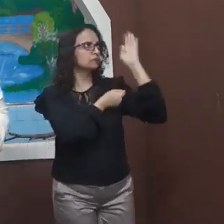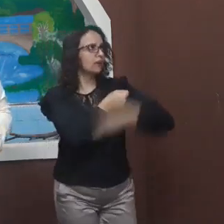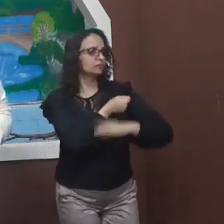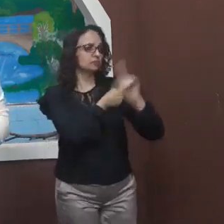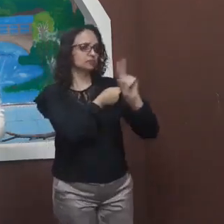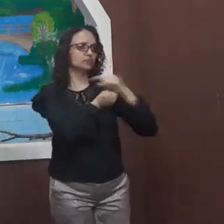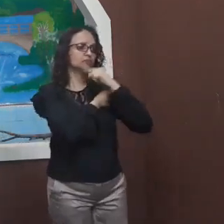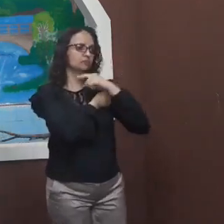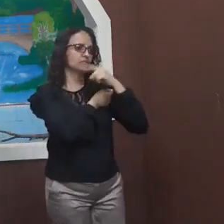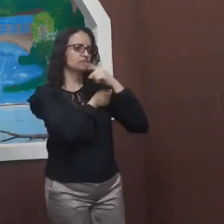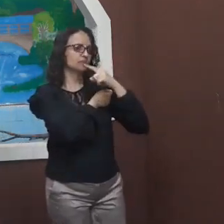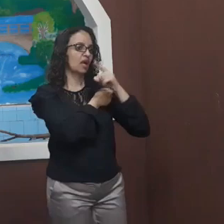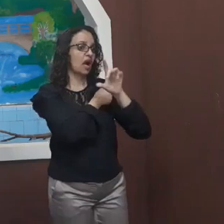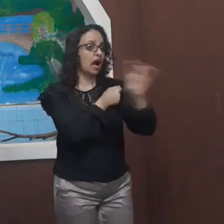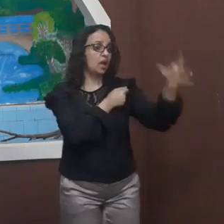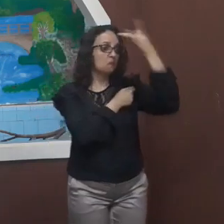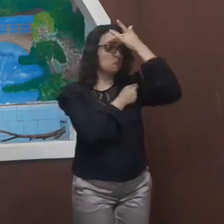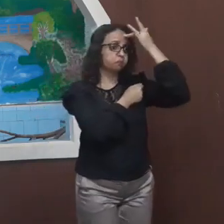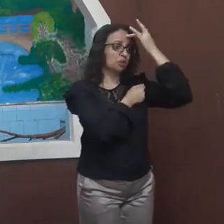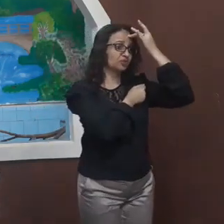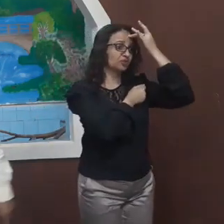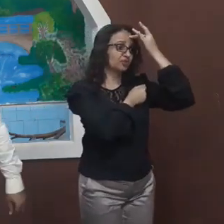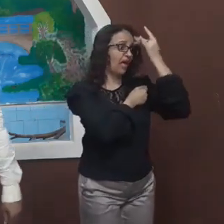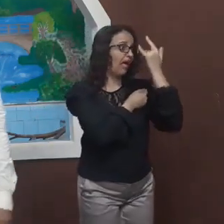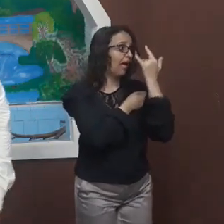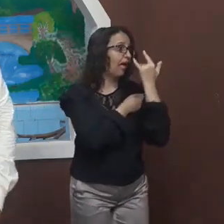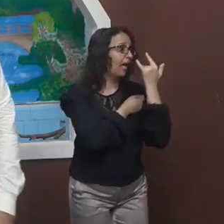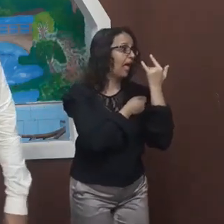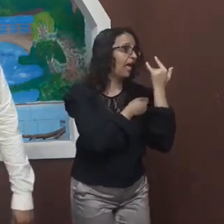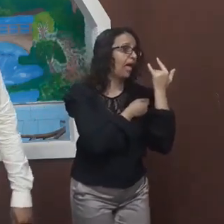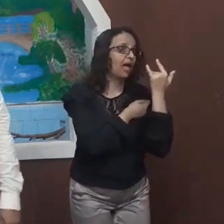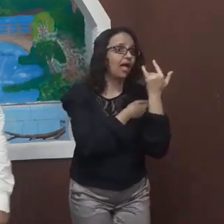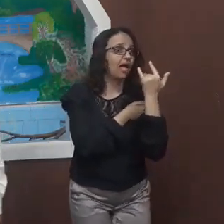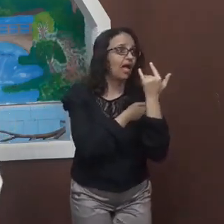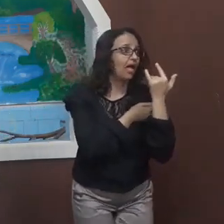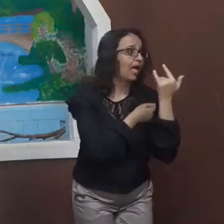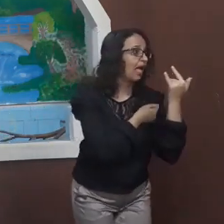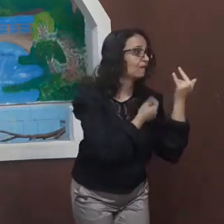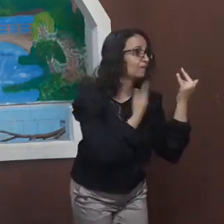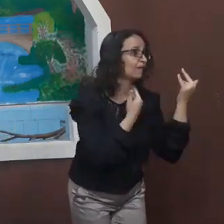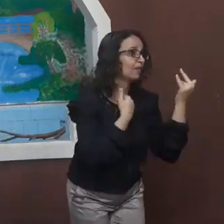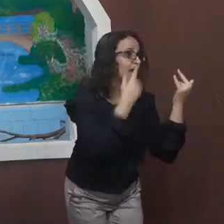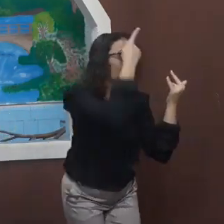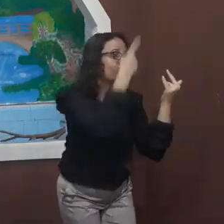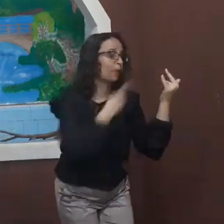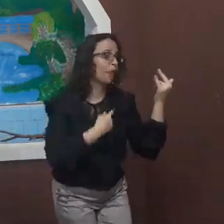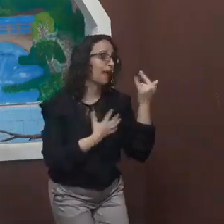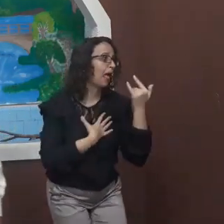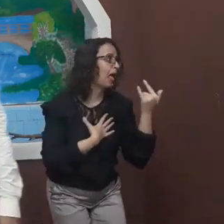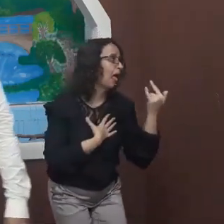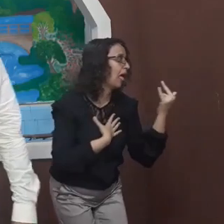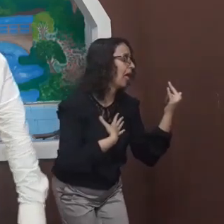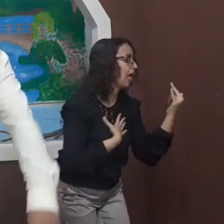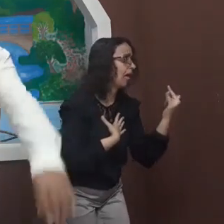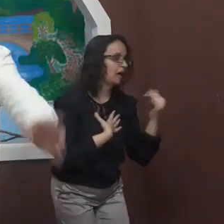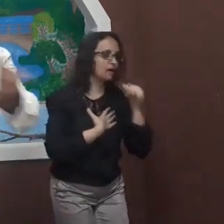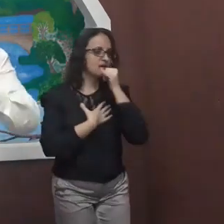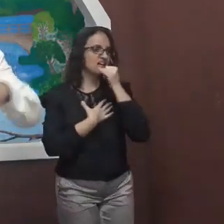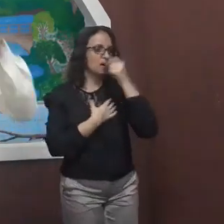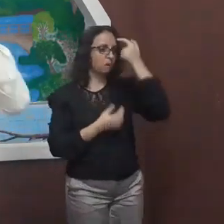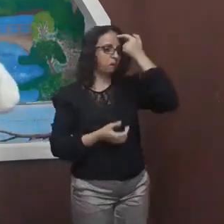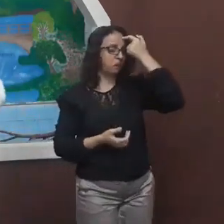tenta, cada um porém tentado pela própria cobiça, sendo por esta arrastado e seduzido. Ah, pastor,